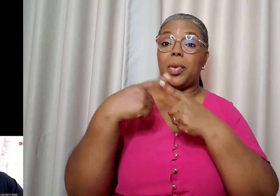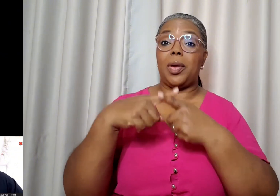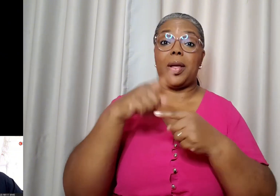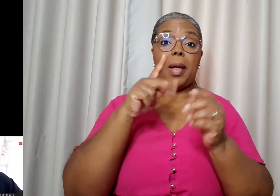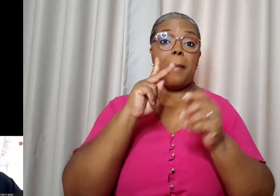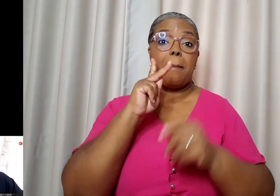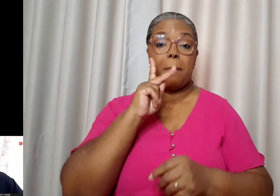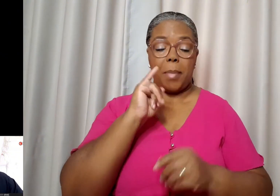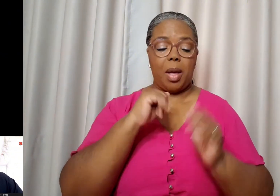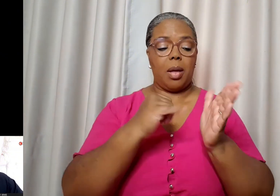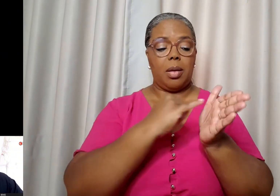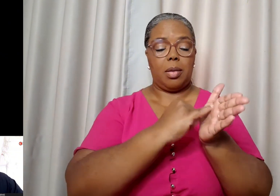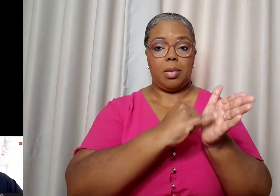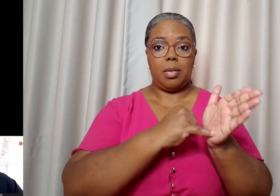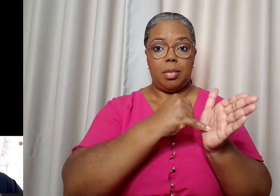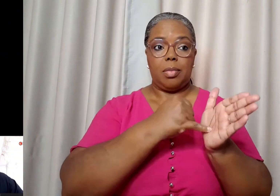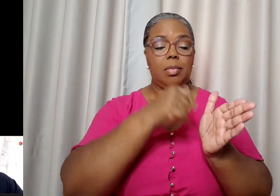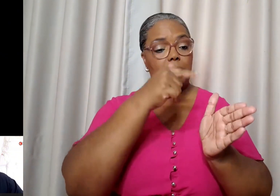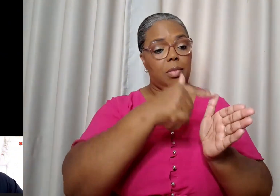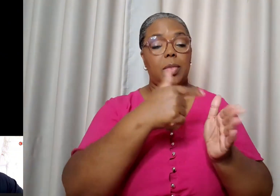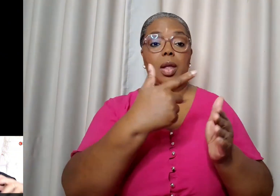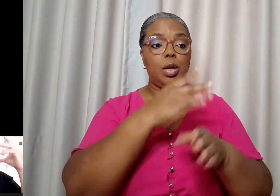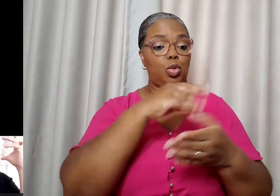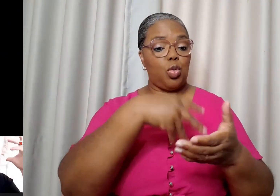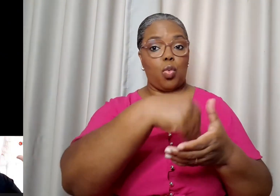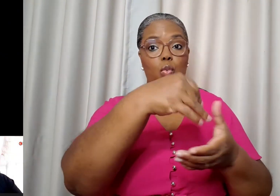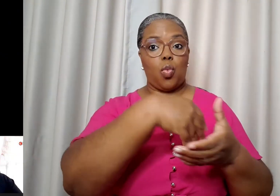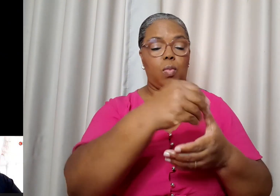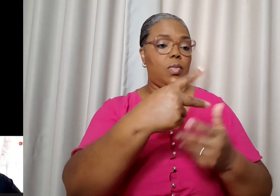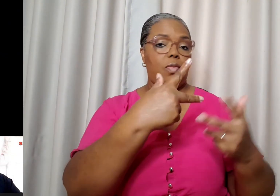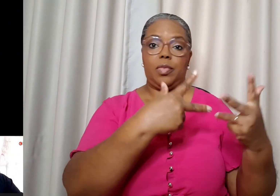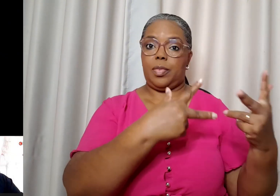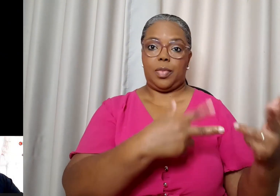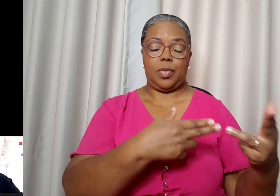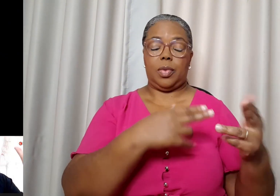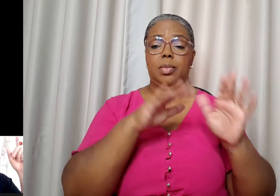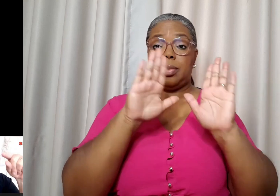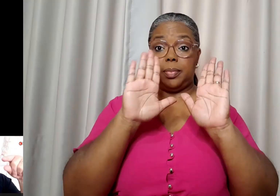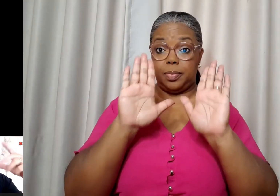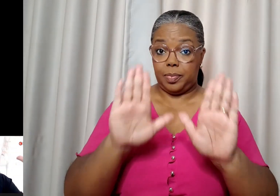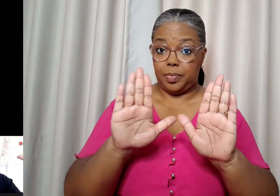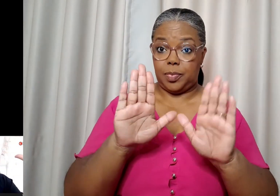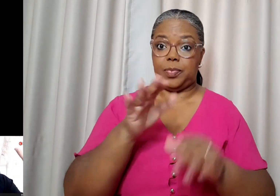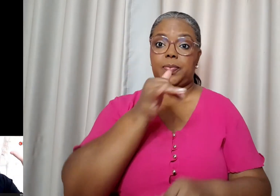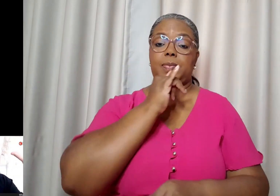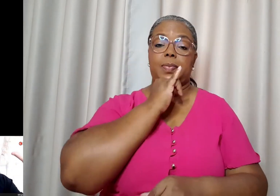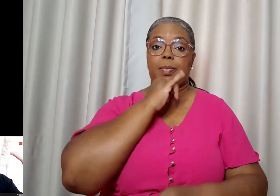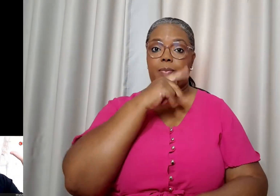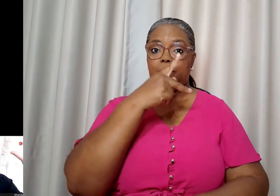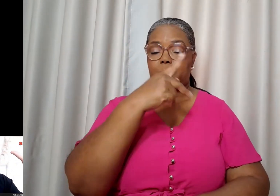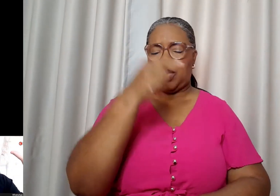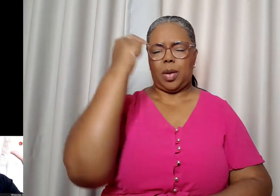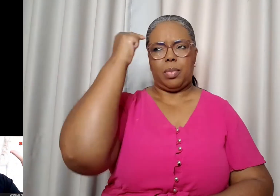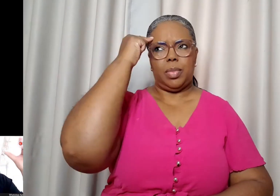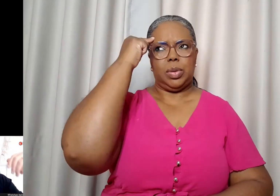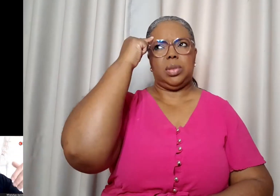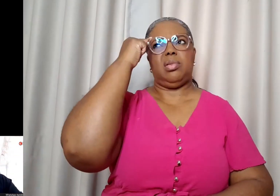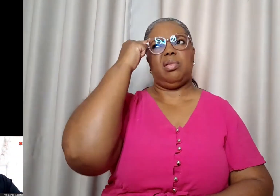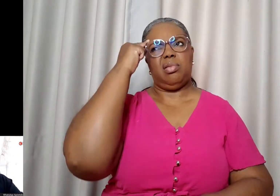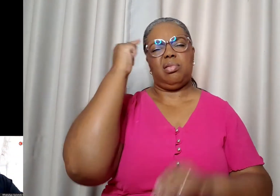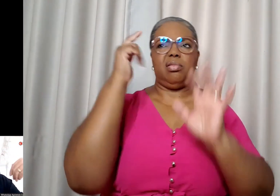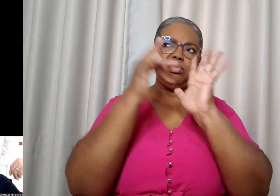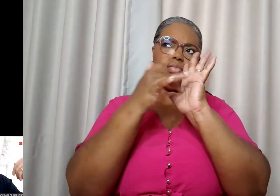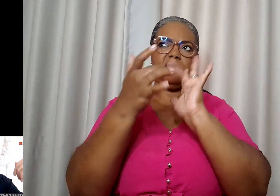José. Então, tira da tua cabeça agora esse Jesus religioso. Você